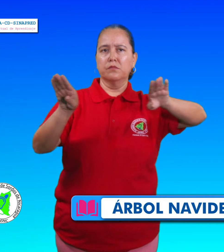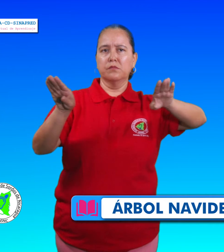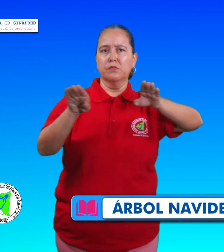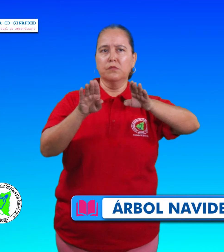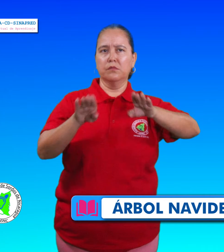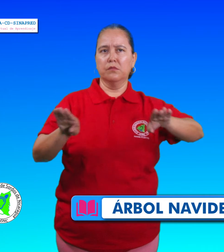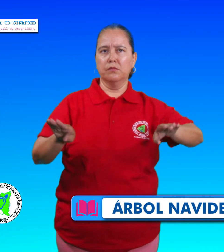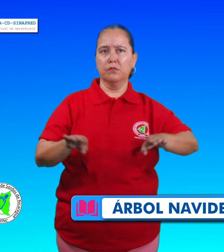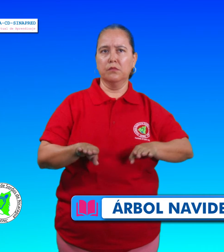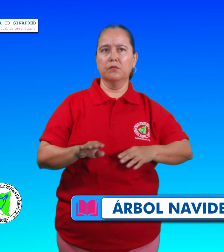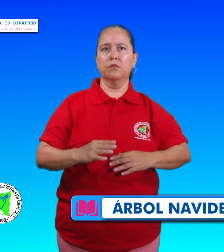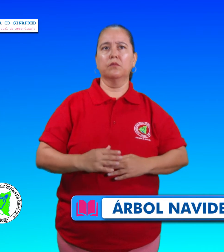Árbol navideño.